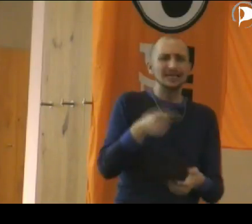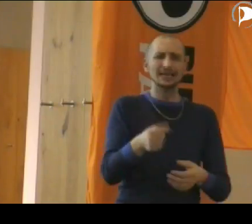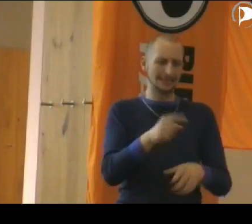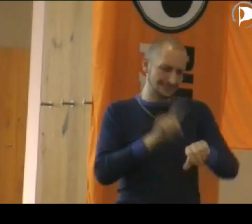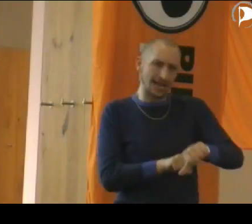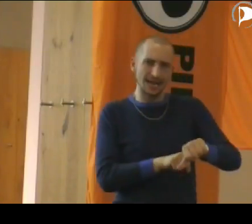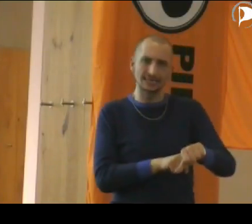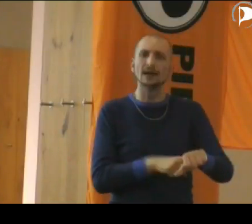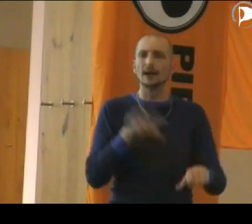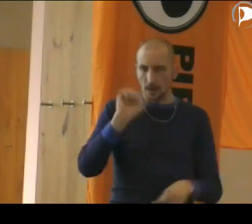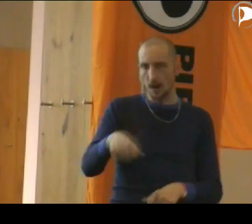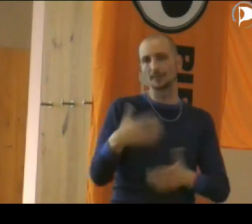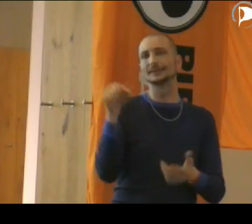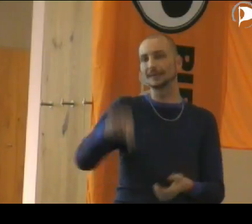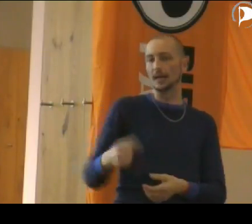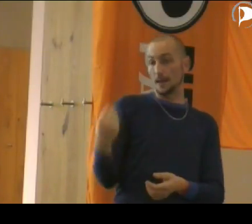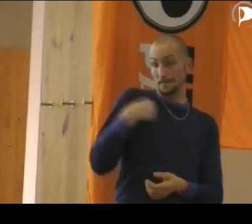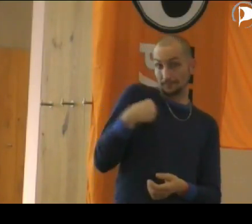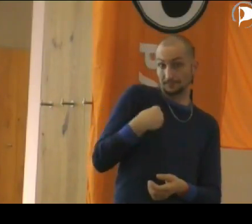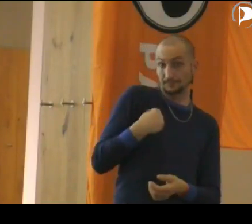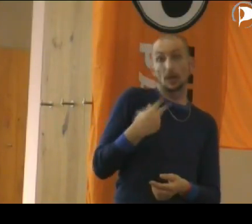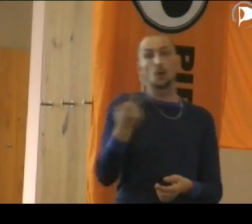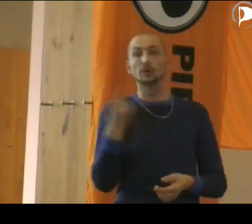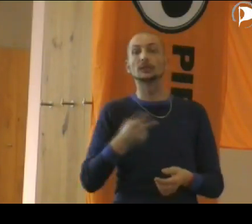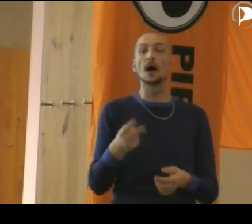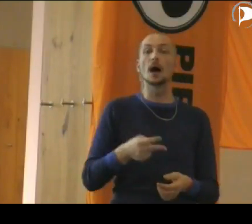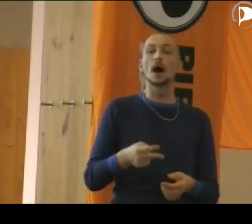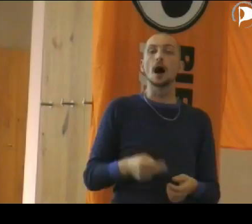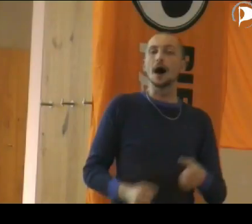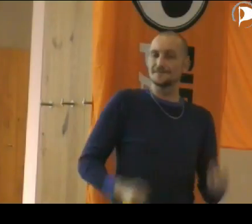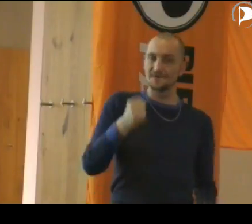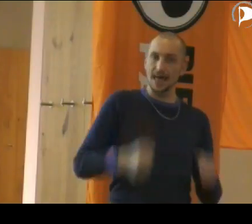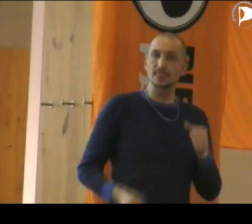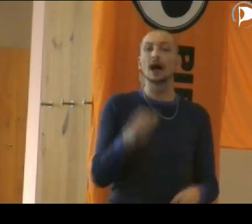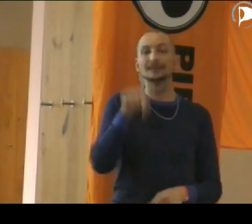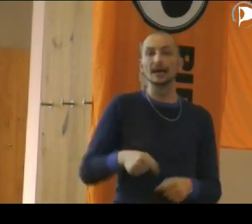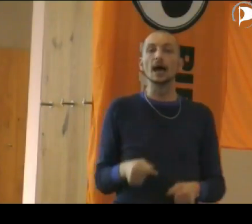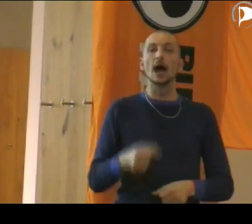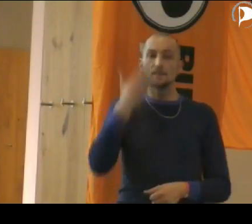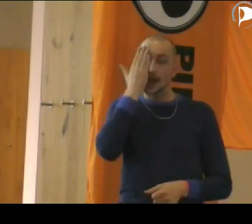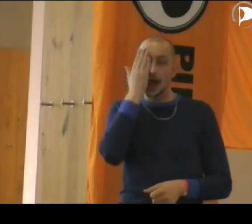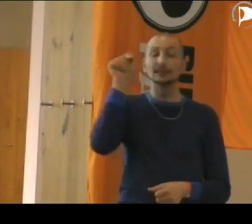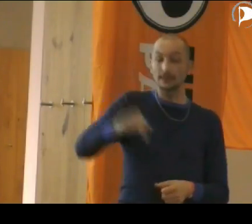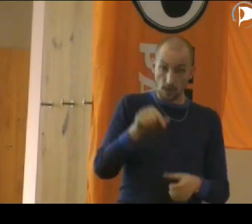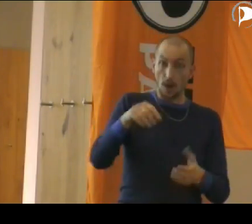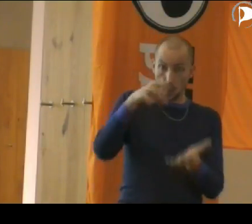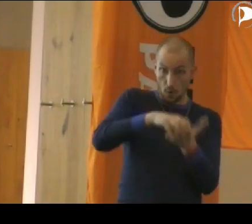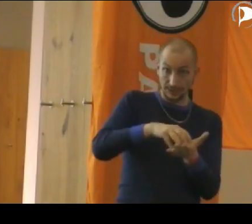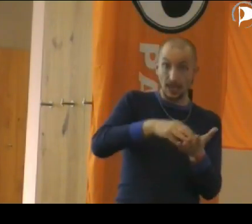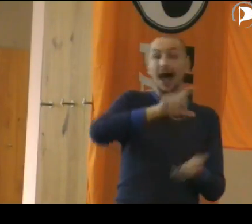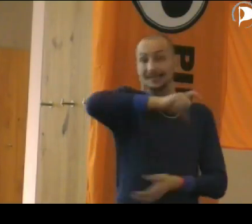letzten beiden spiele sind bei mir oder die etwa 100 grad dass ihr buch auf diese art helfen